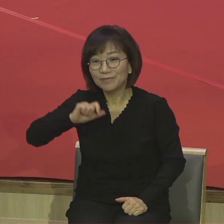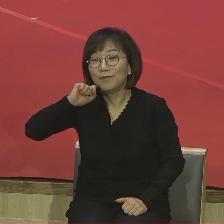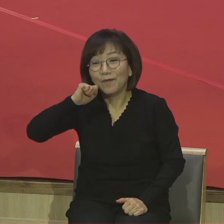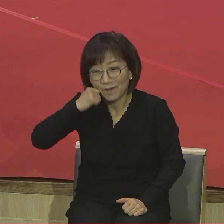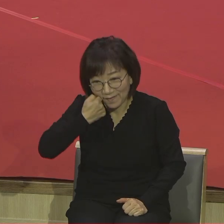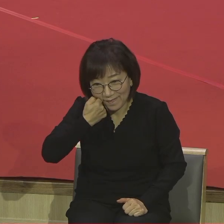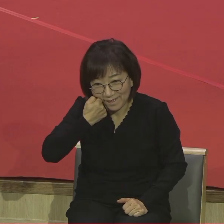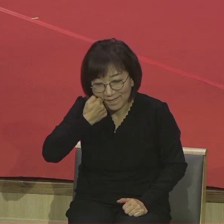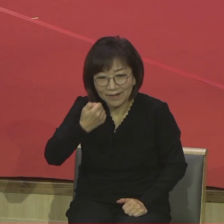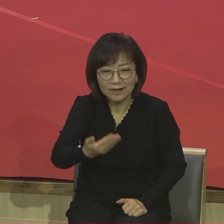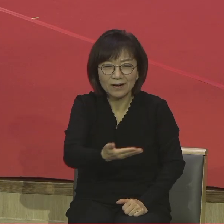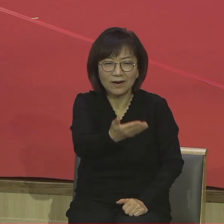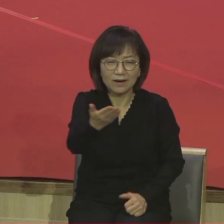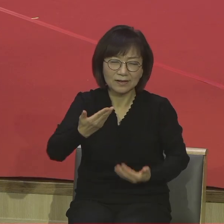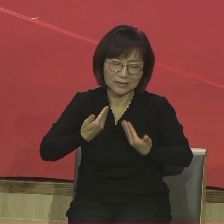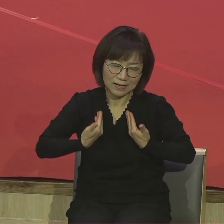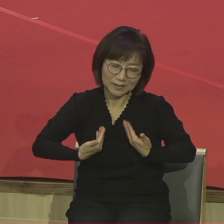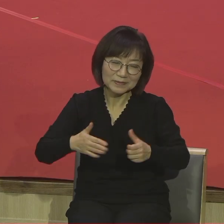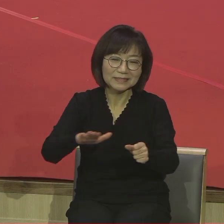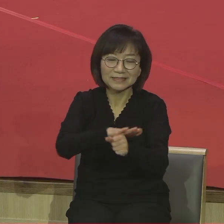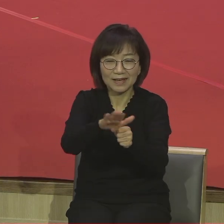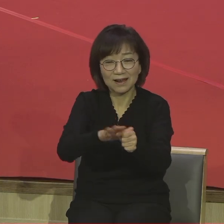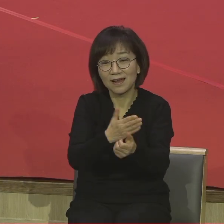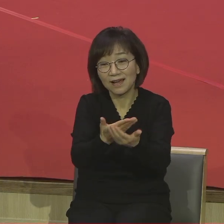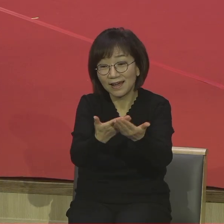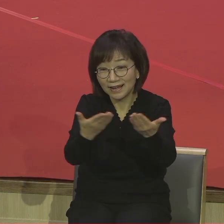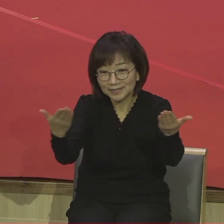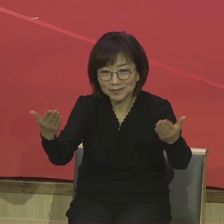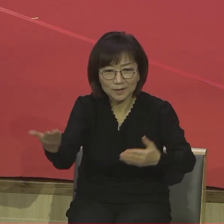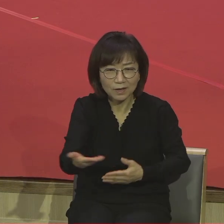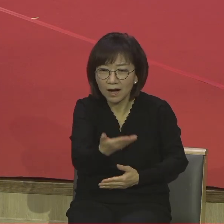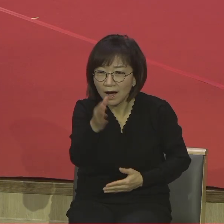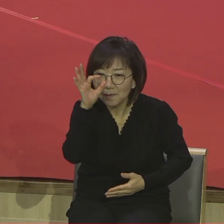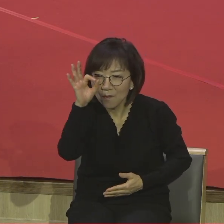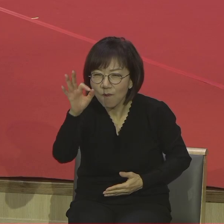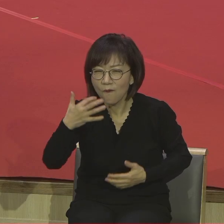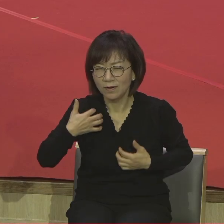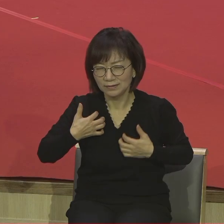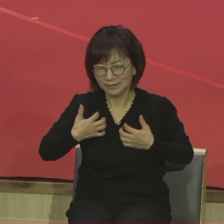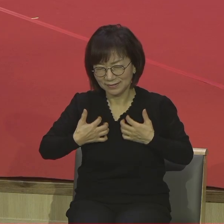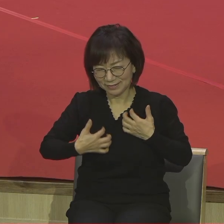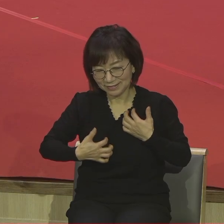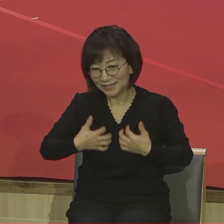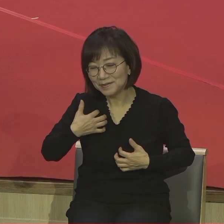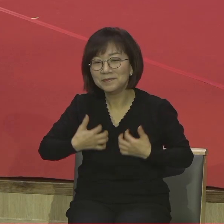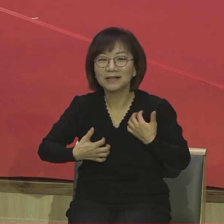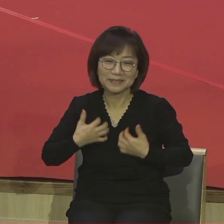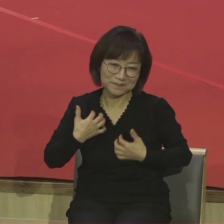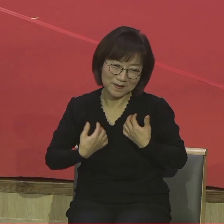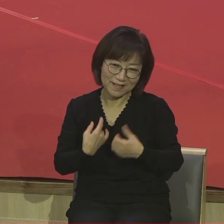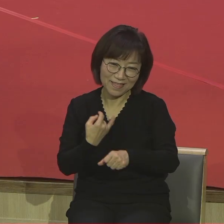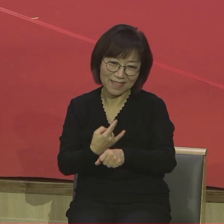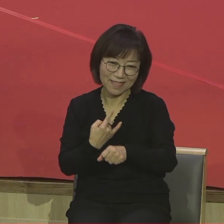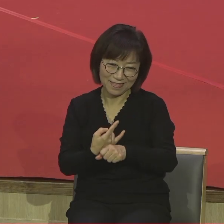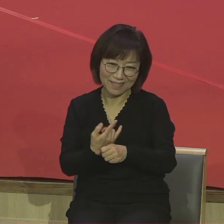너를 잠잠히 사랑하시며 너로 말미암아 즐거이 부르며 기뻐하시리라.